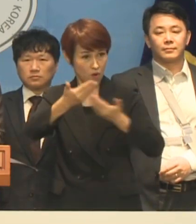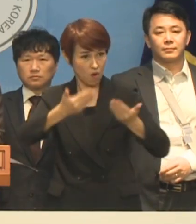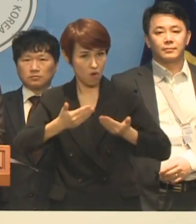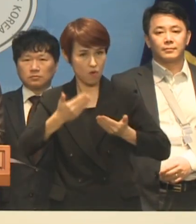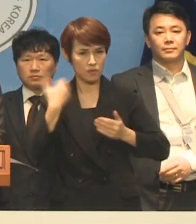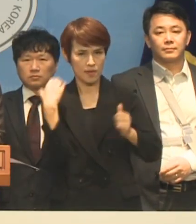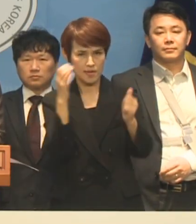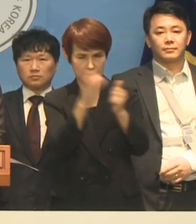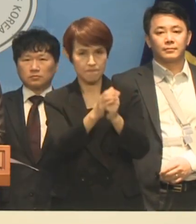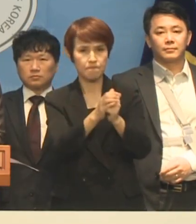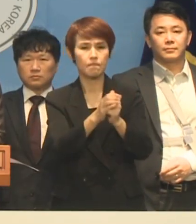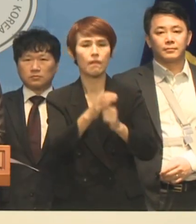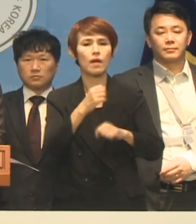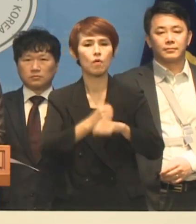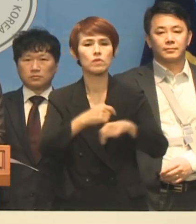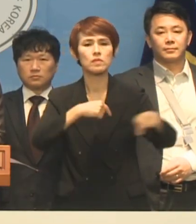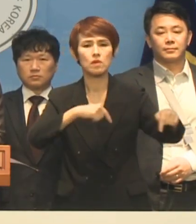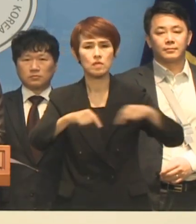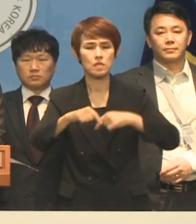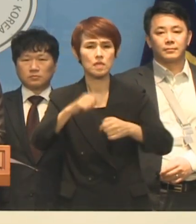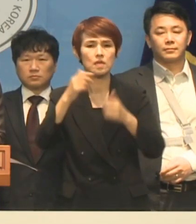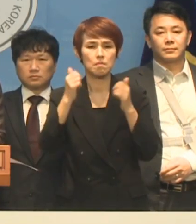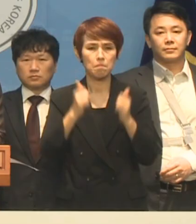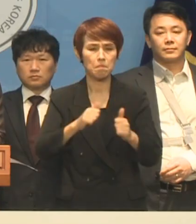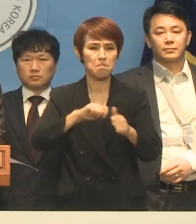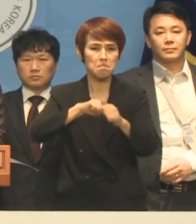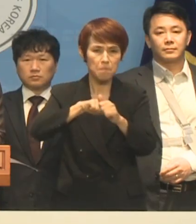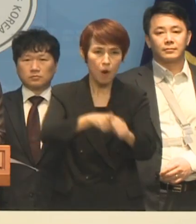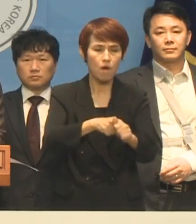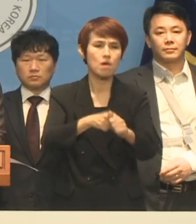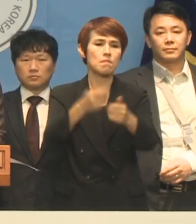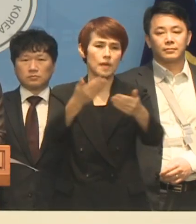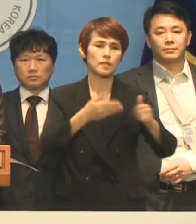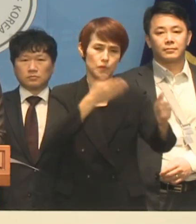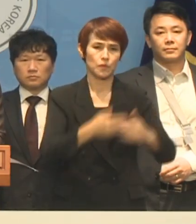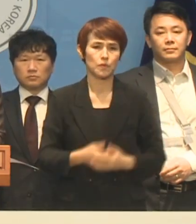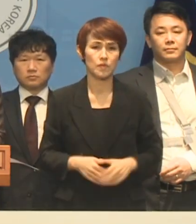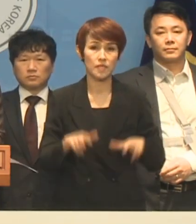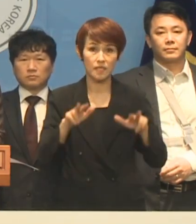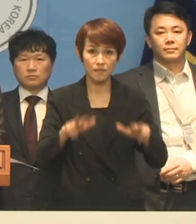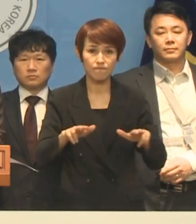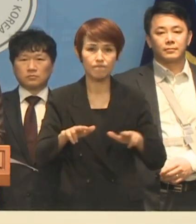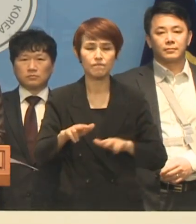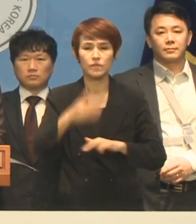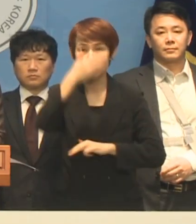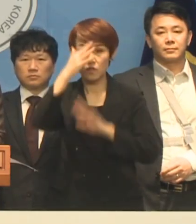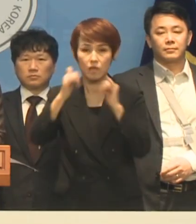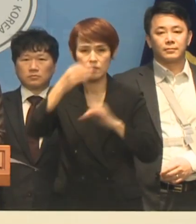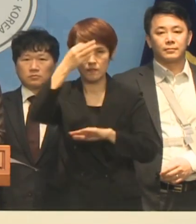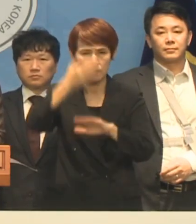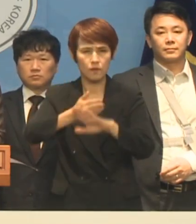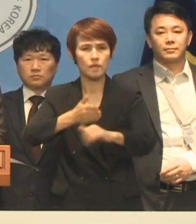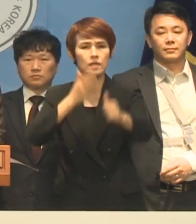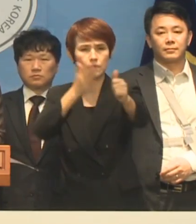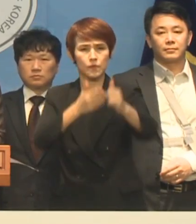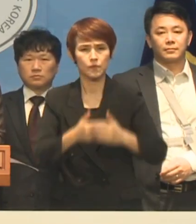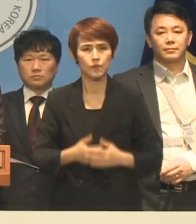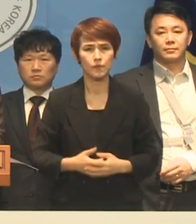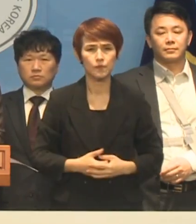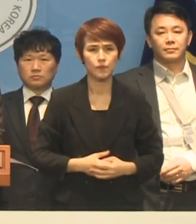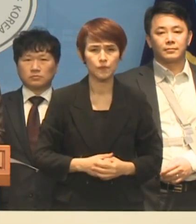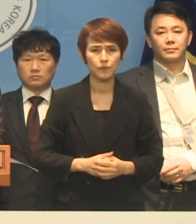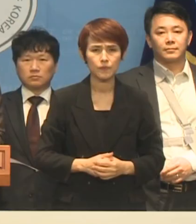태도와 정치적 책임, 법적 책임을 지는 동시에 즉각 청년들에게 사과하실 것을